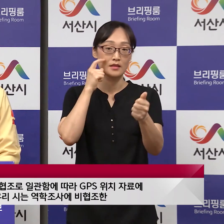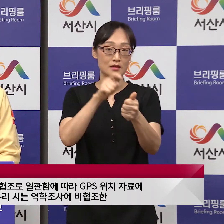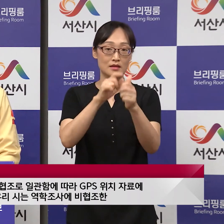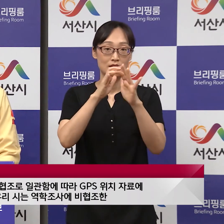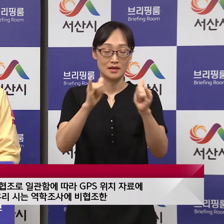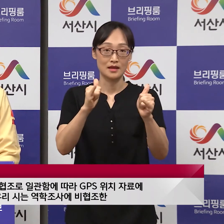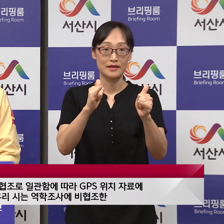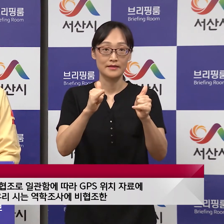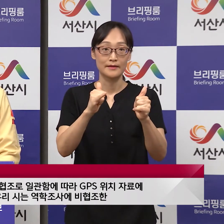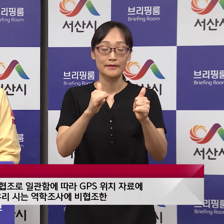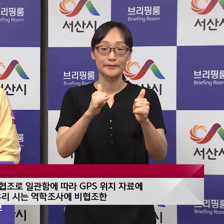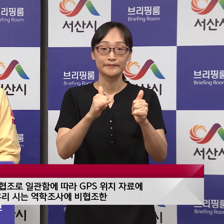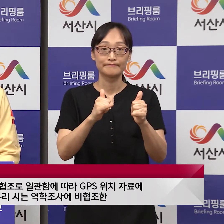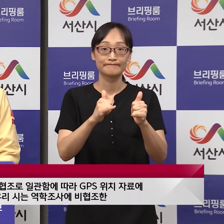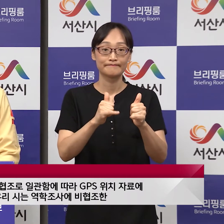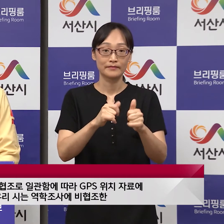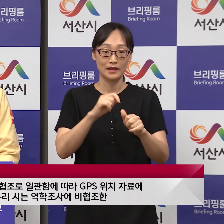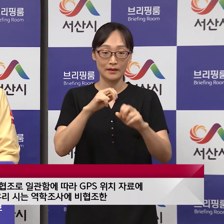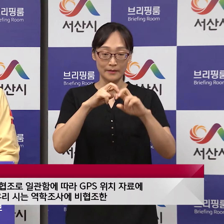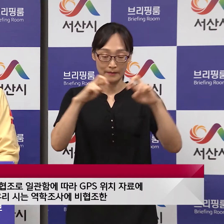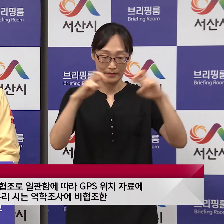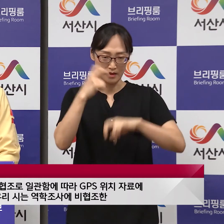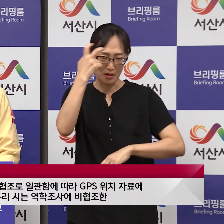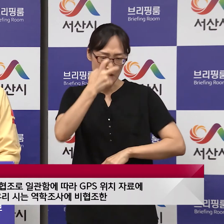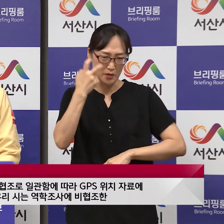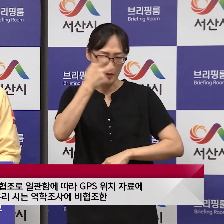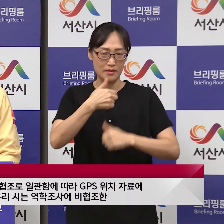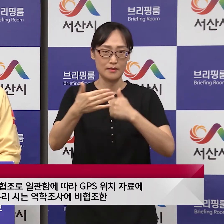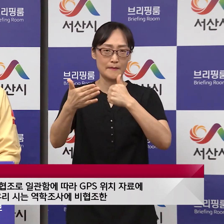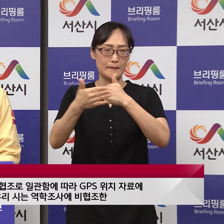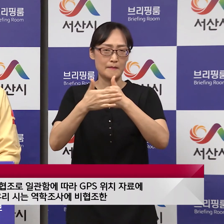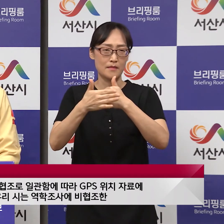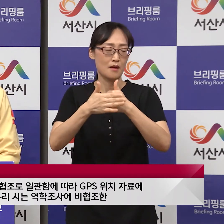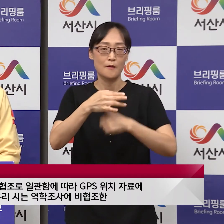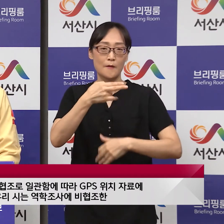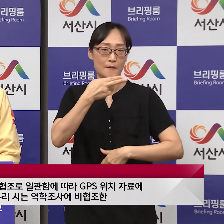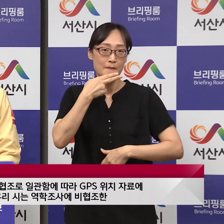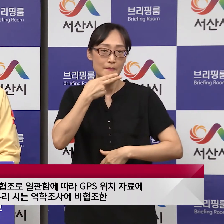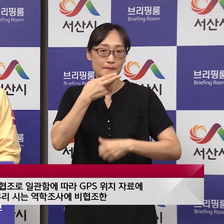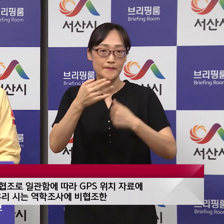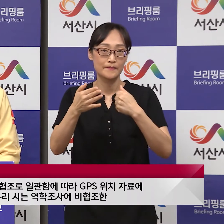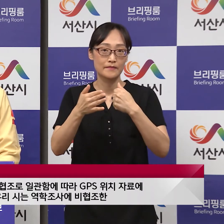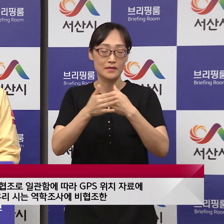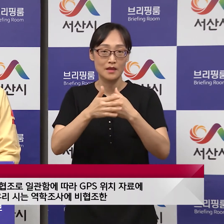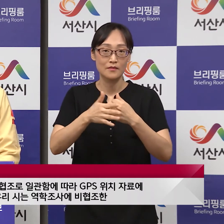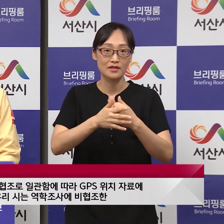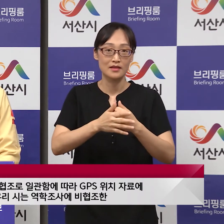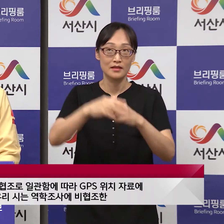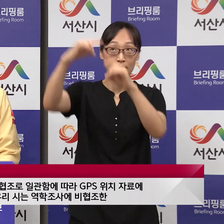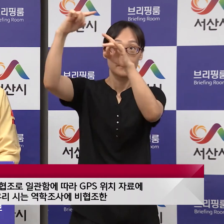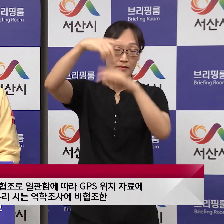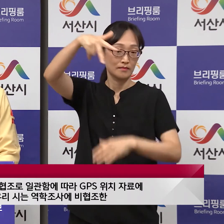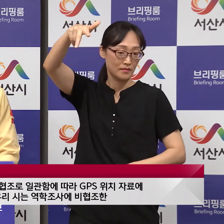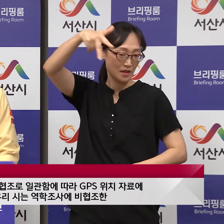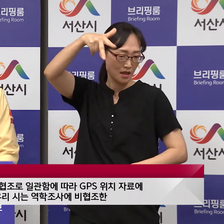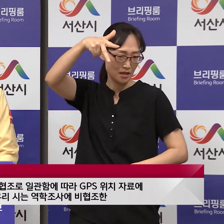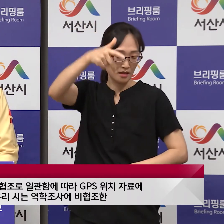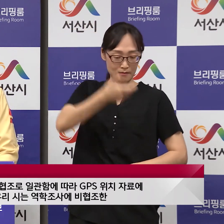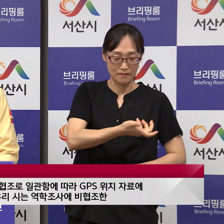역학조사의 비협조로 일관함에 따라 GPS 위치 자료에 의존하여 동선을